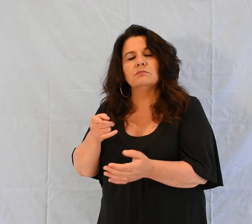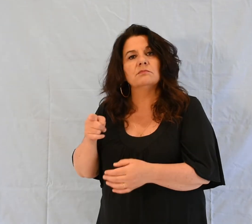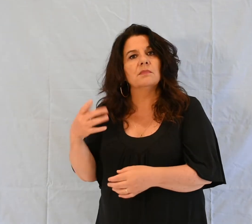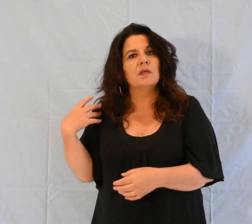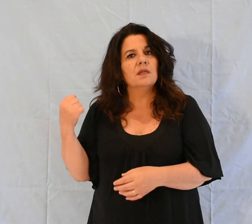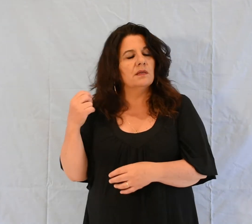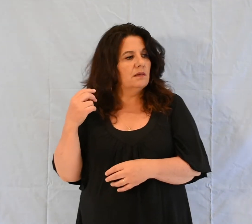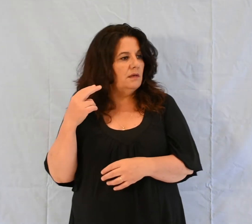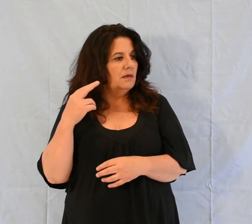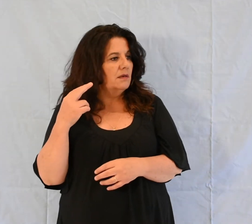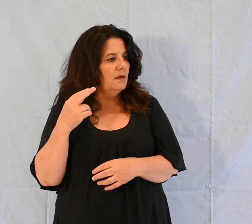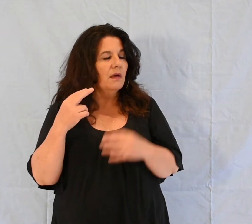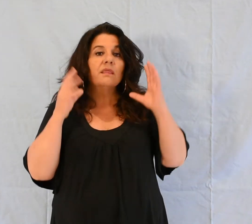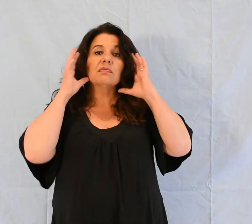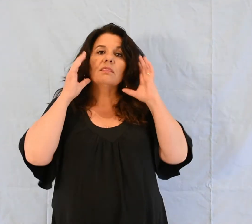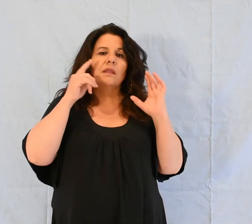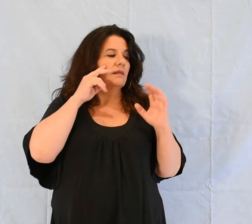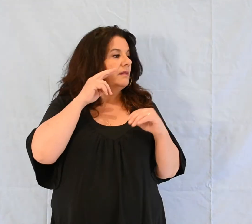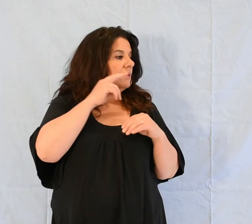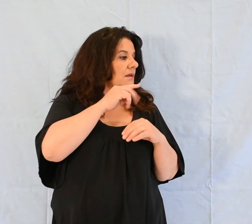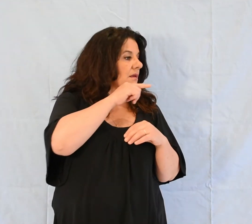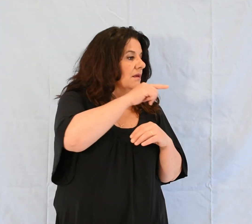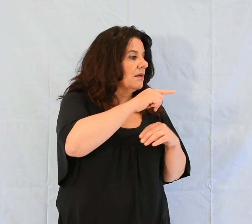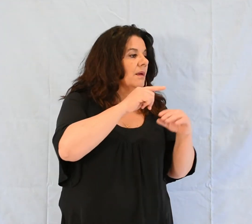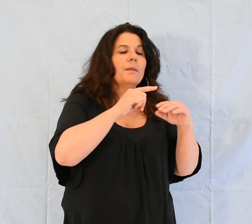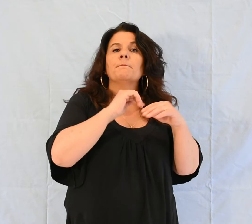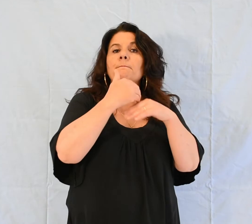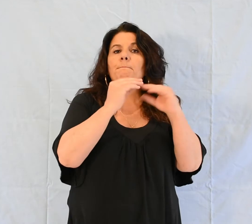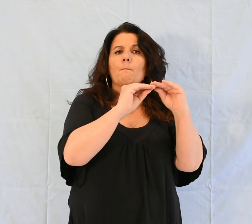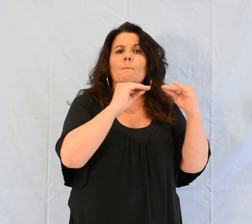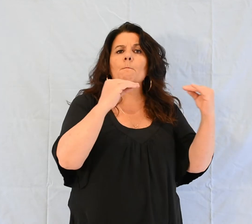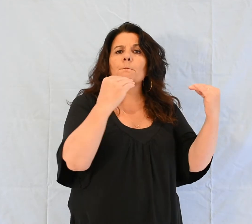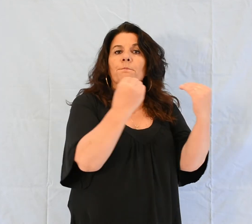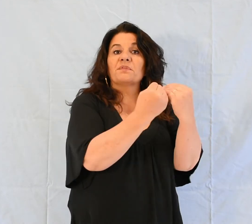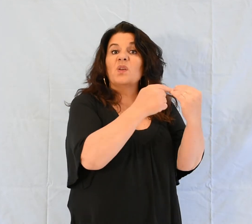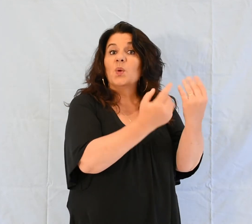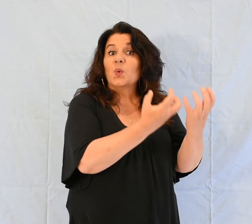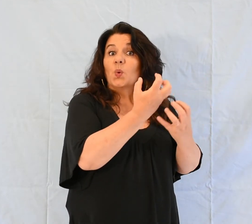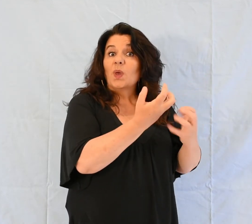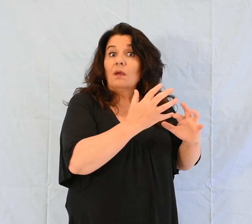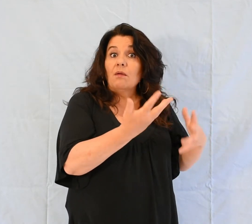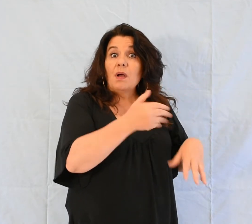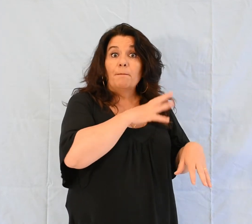il y avait près de sa tête une galette cuite sur des pierres brûlantes et une cruche